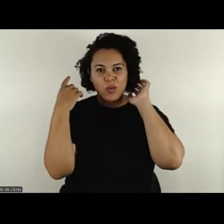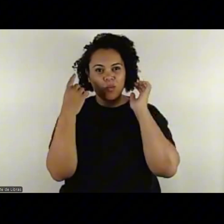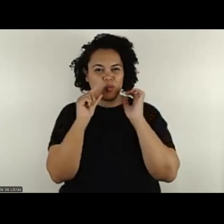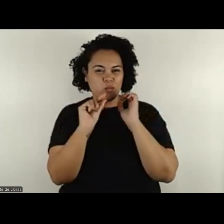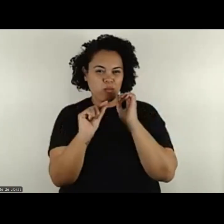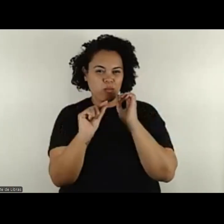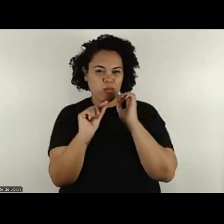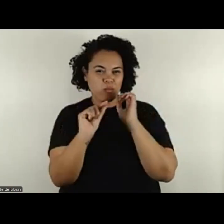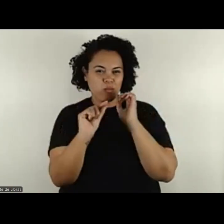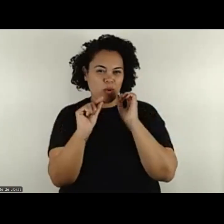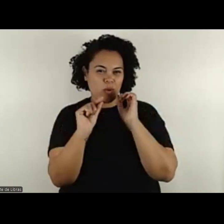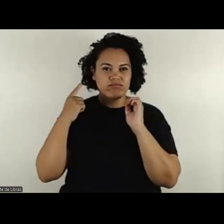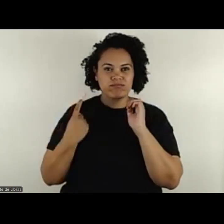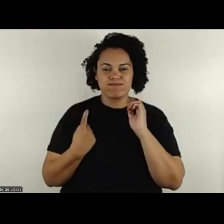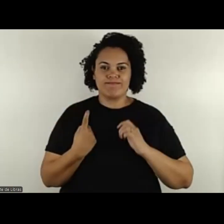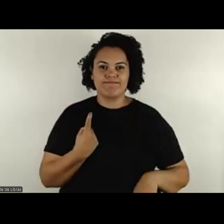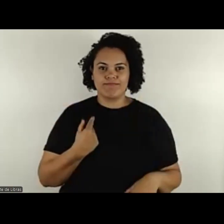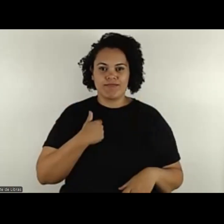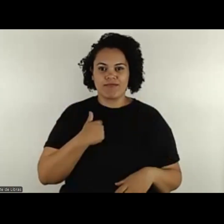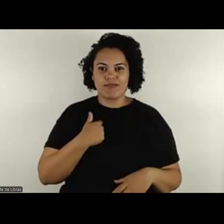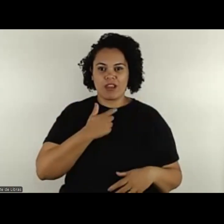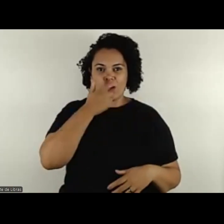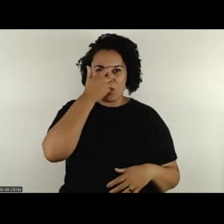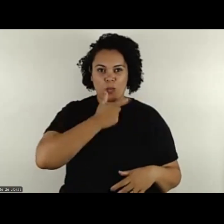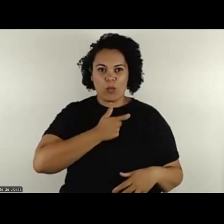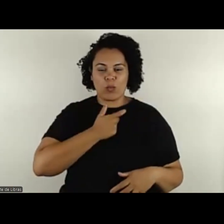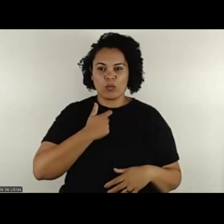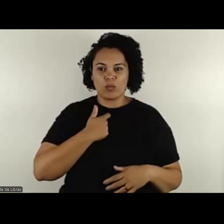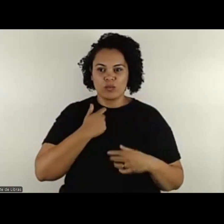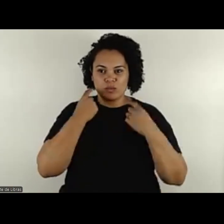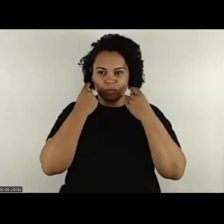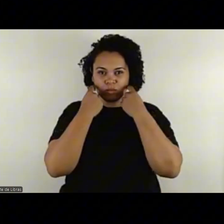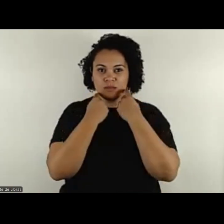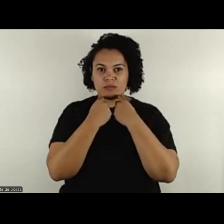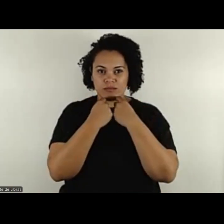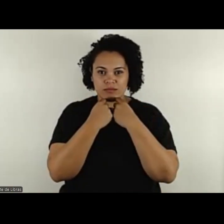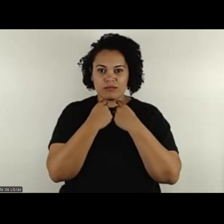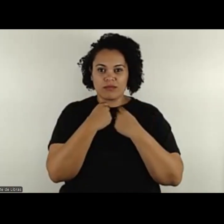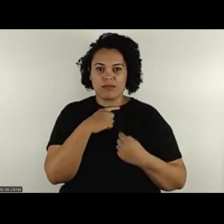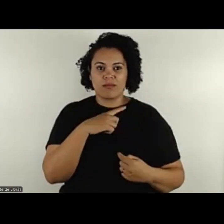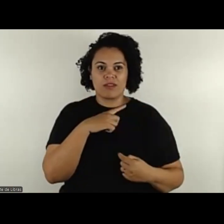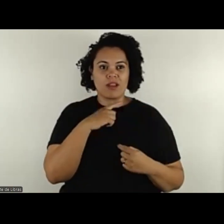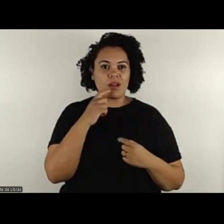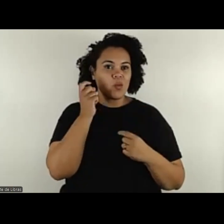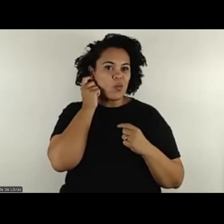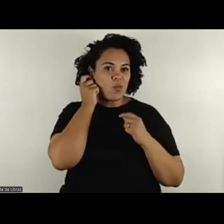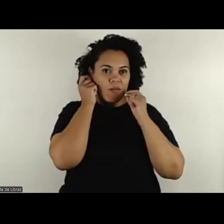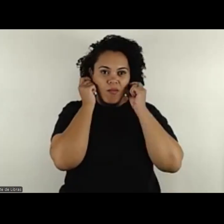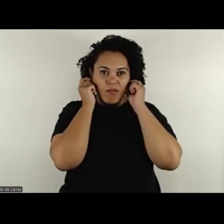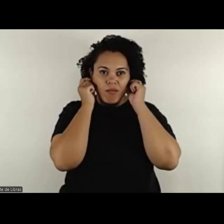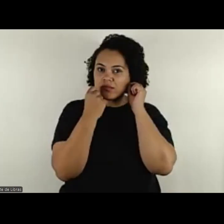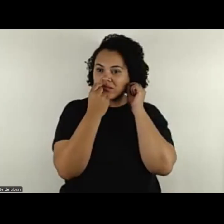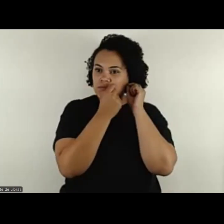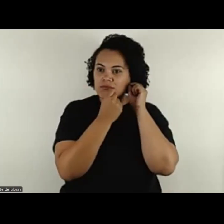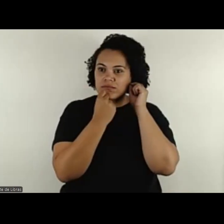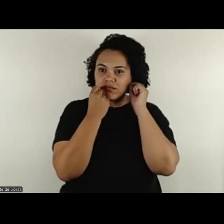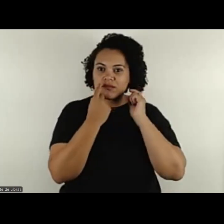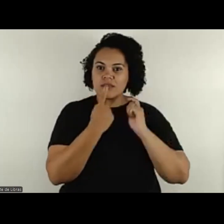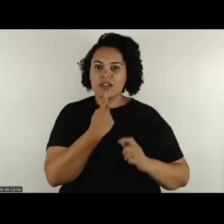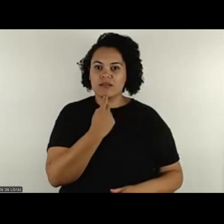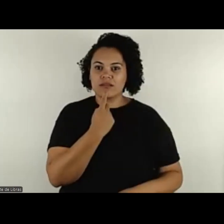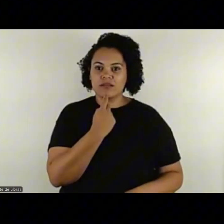encaracolado. O meu rosto é arredondado, estou usando brincos, um batom vermelho,